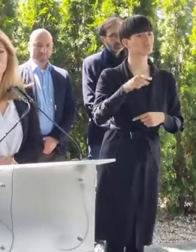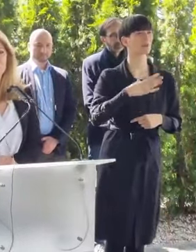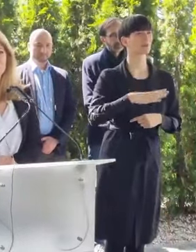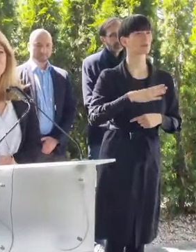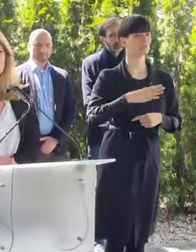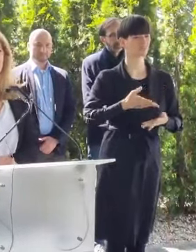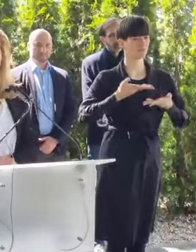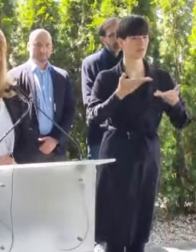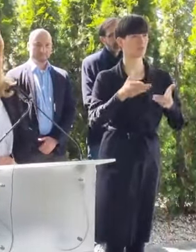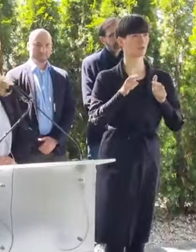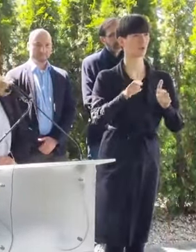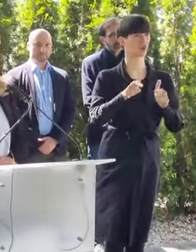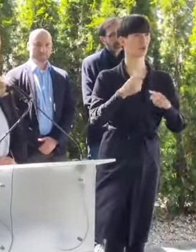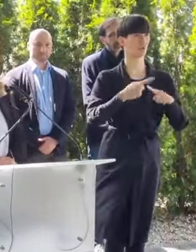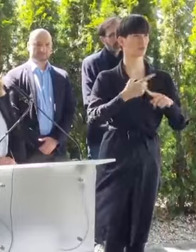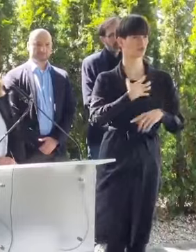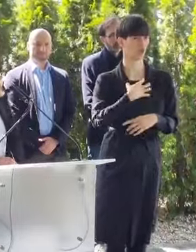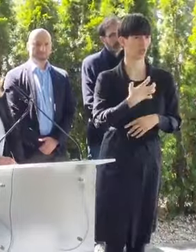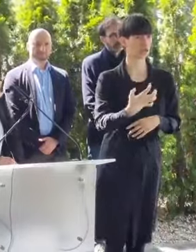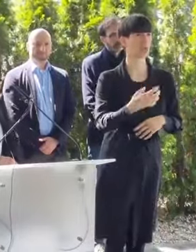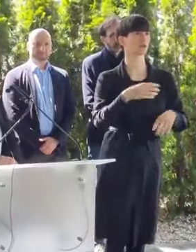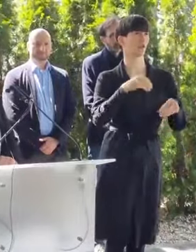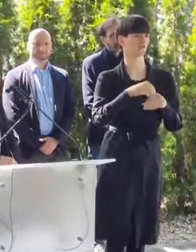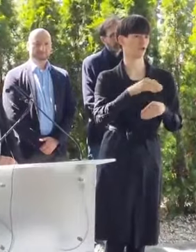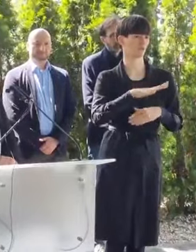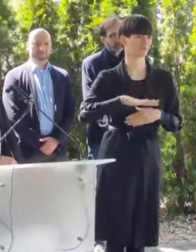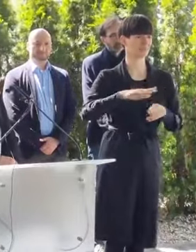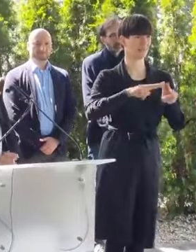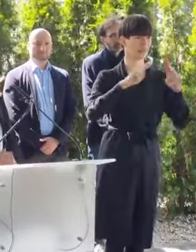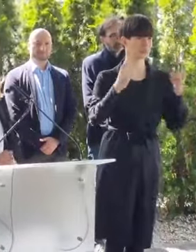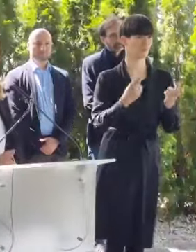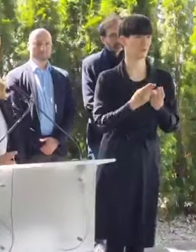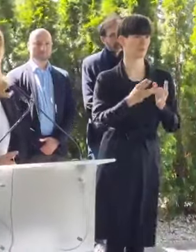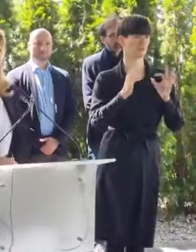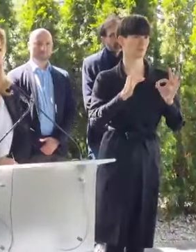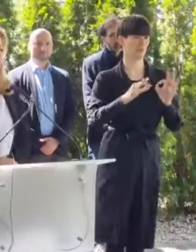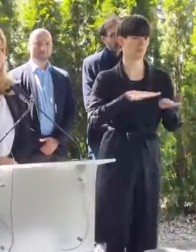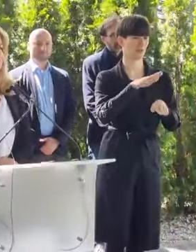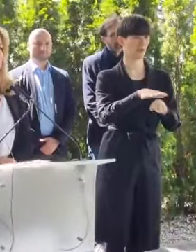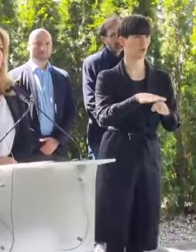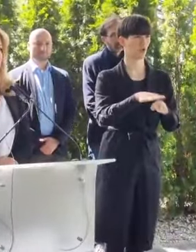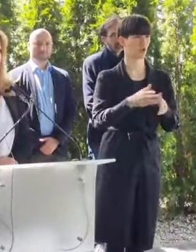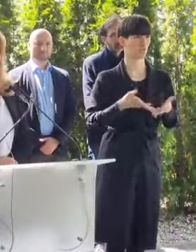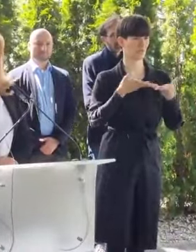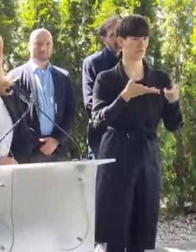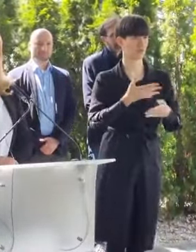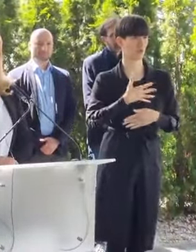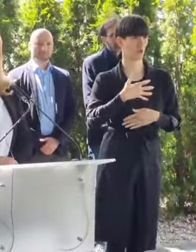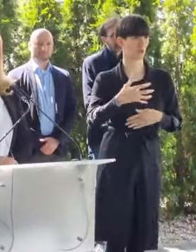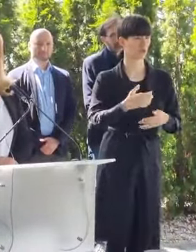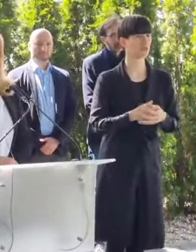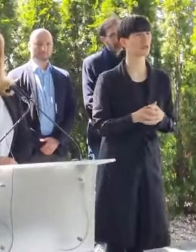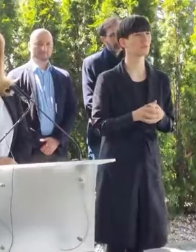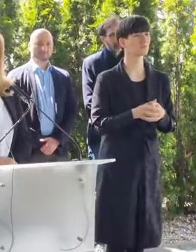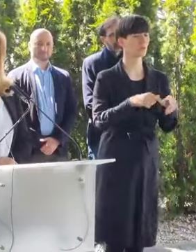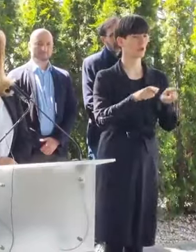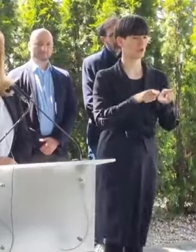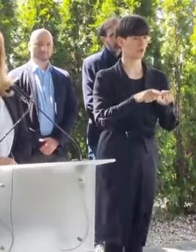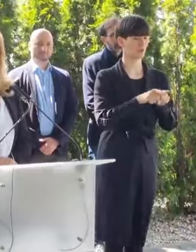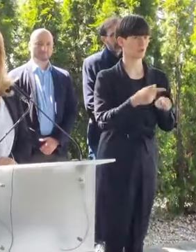našu podporu a solidaritu, tak ako to robí celý civilizovaný svet. Symbolické to bolo aj v tom, že sme mali možnosť spoločne